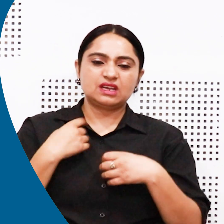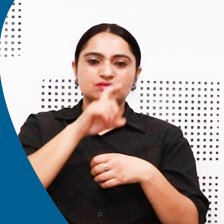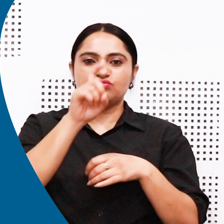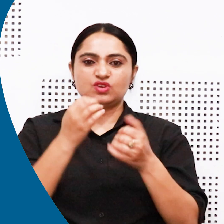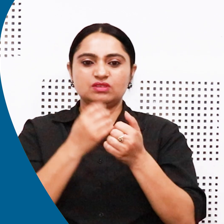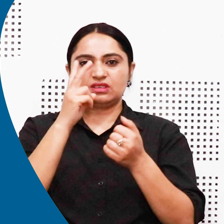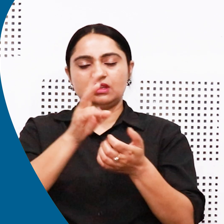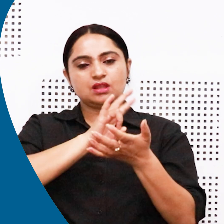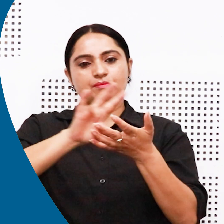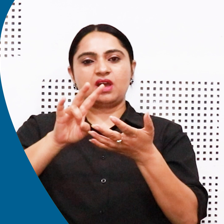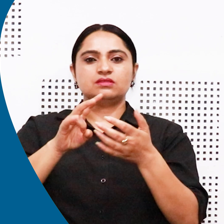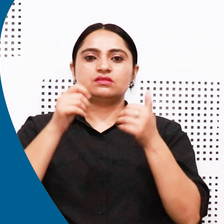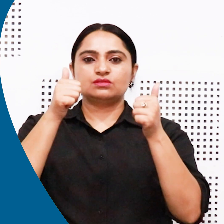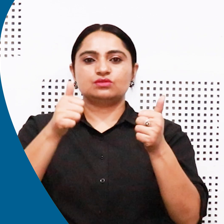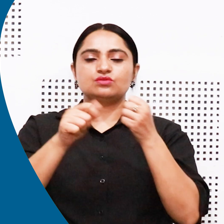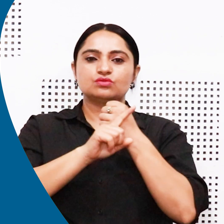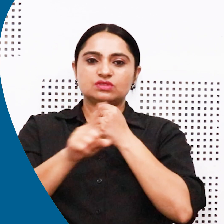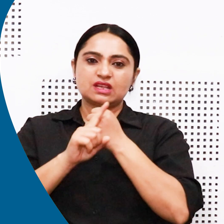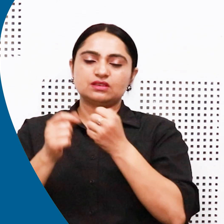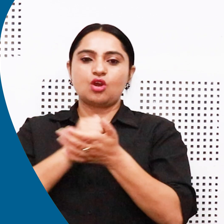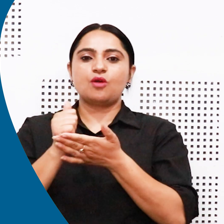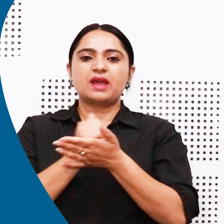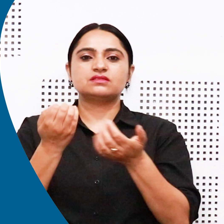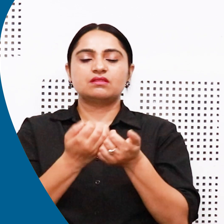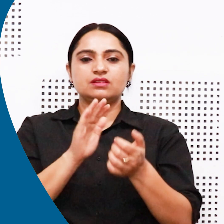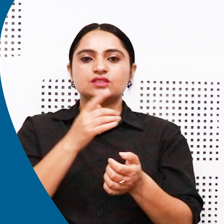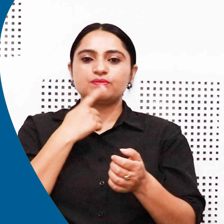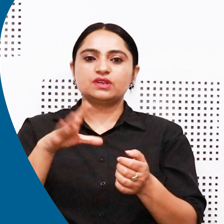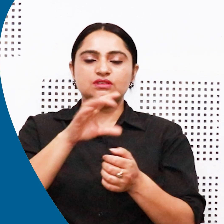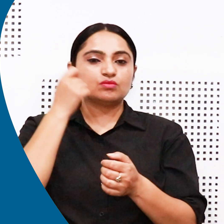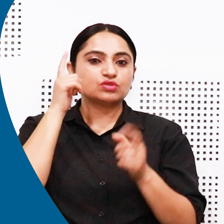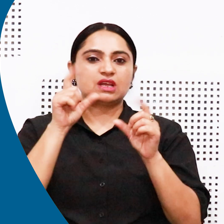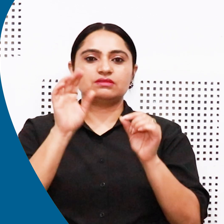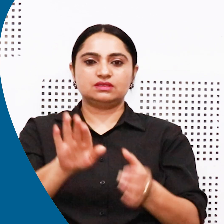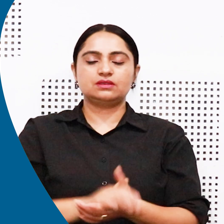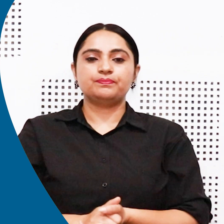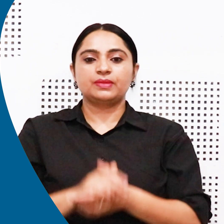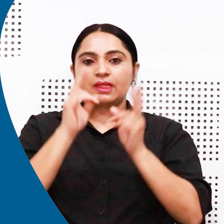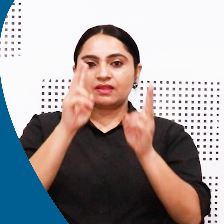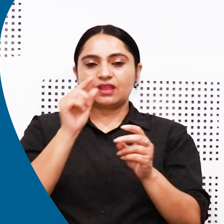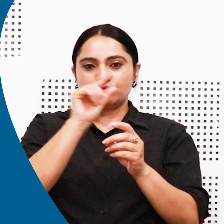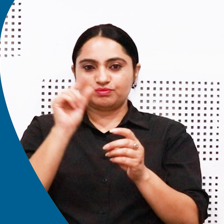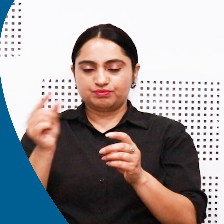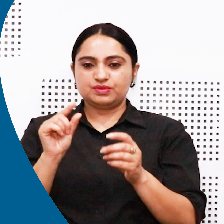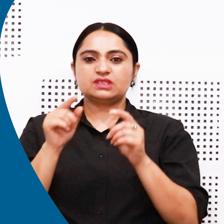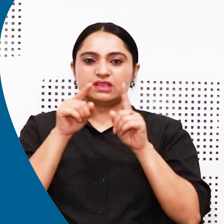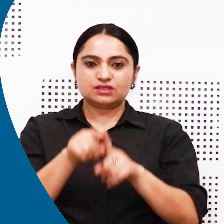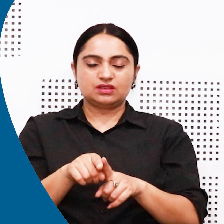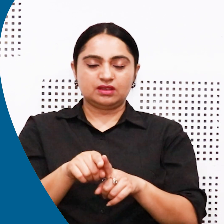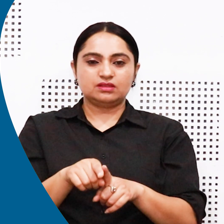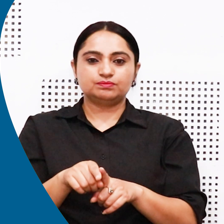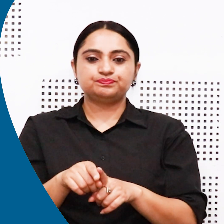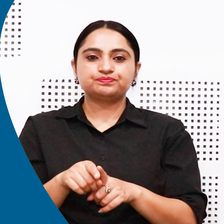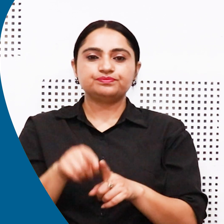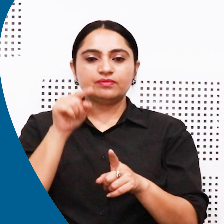नै पारदर्शी र सुशासनको अभ्यास गरिन्छ भन्ने सबैले बुझ्न जरुरी छ। यिनै सार समेटिएका विभिन्न